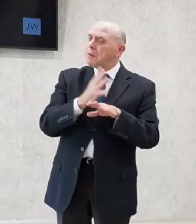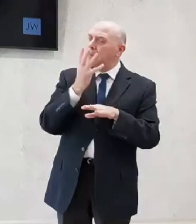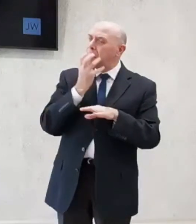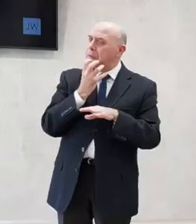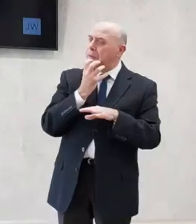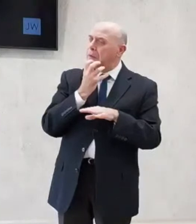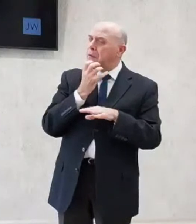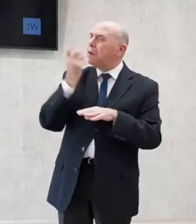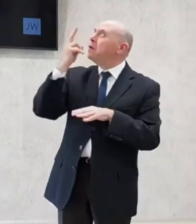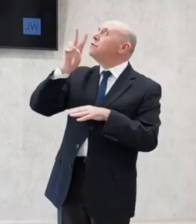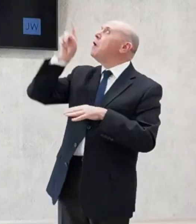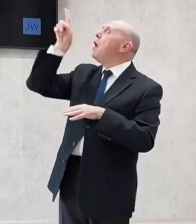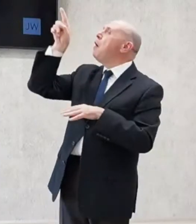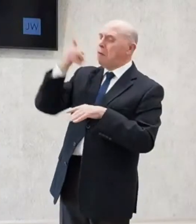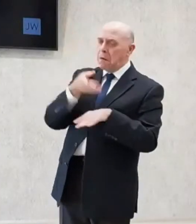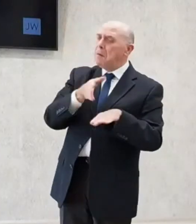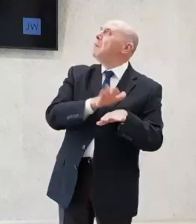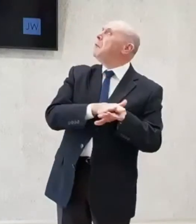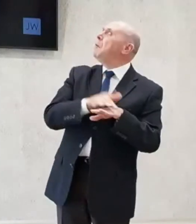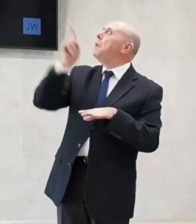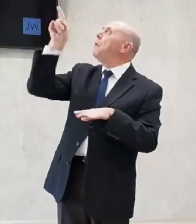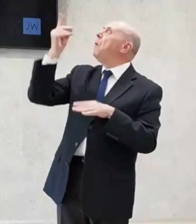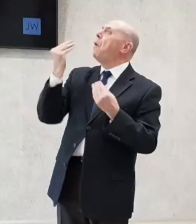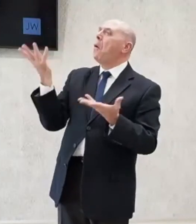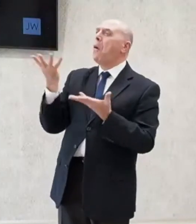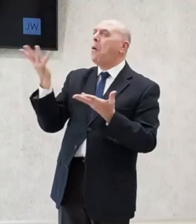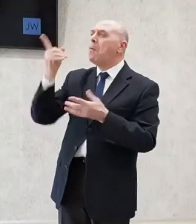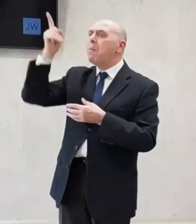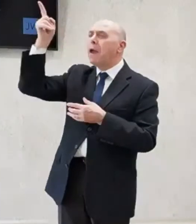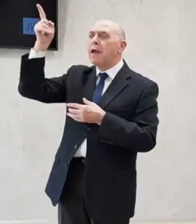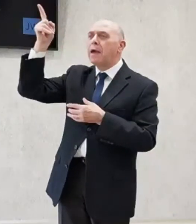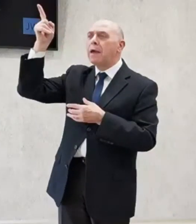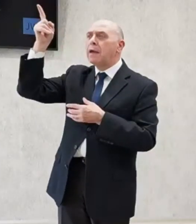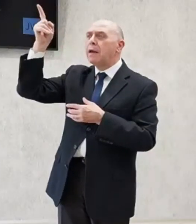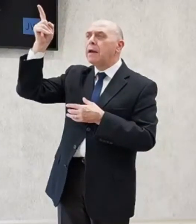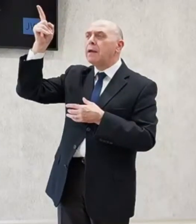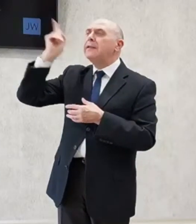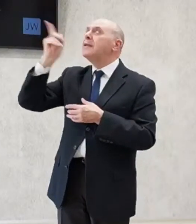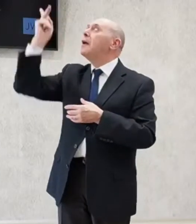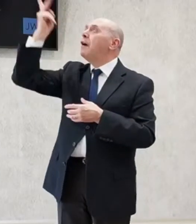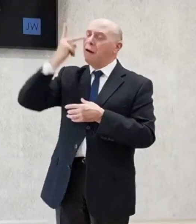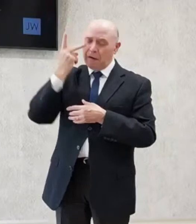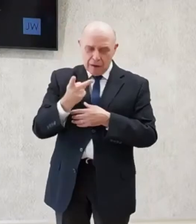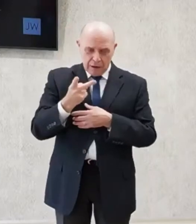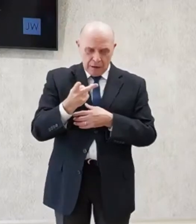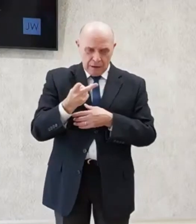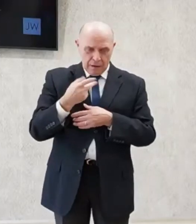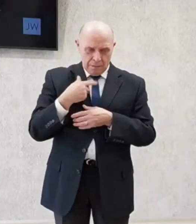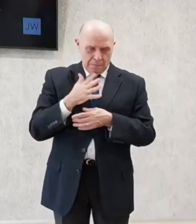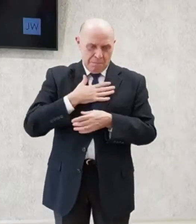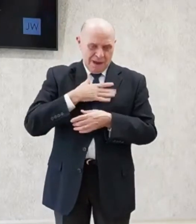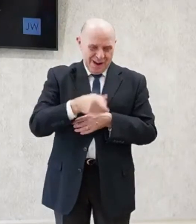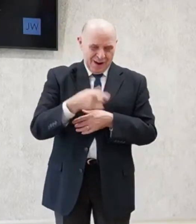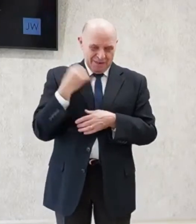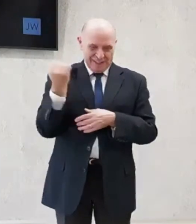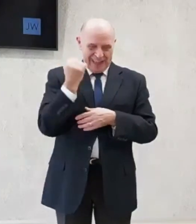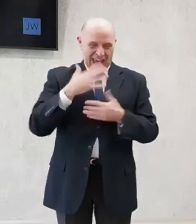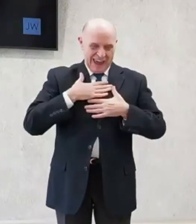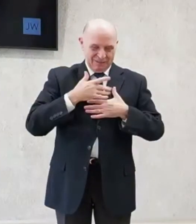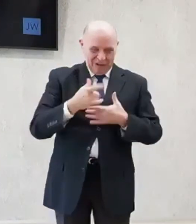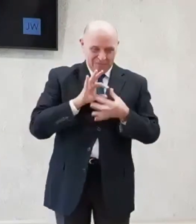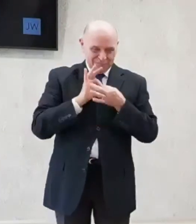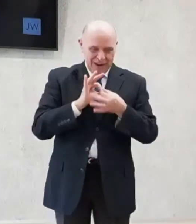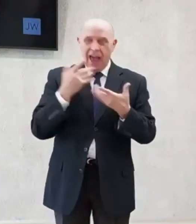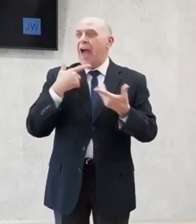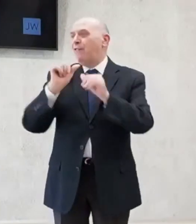il nostro Dio alla morte degli esseri umani che lo servono e possiamo dire che lui Considera i suoi amici